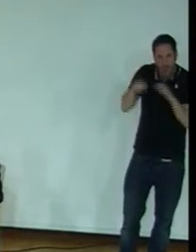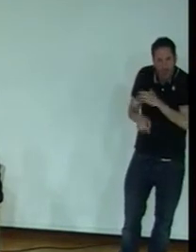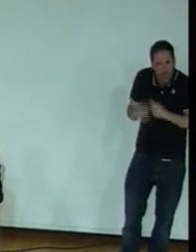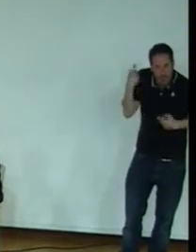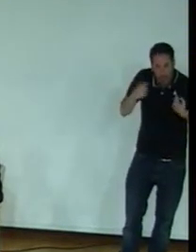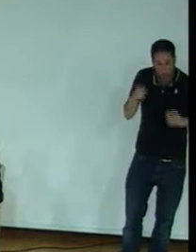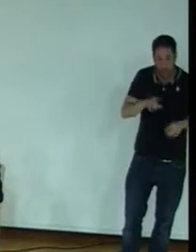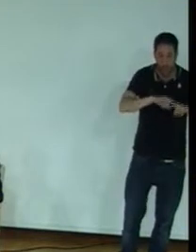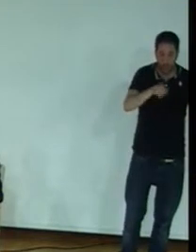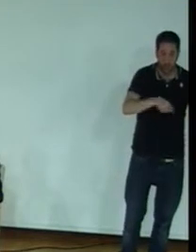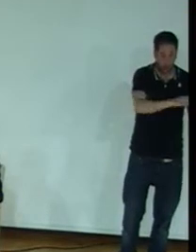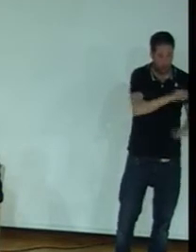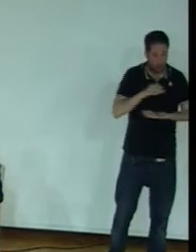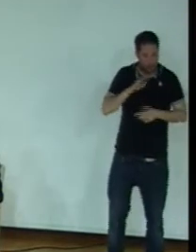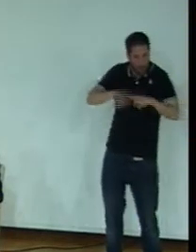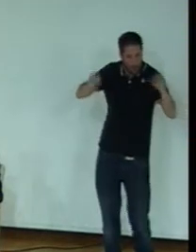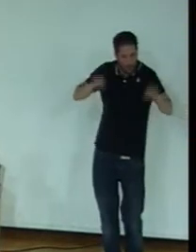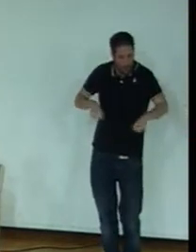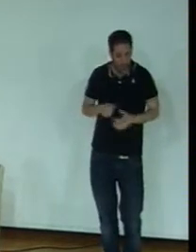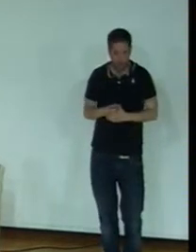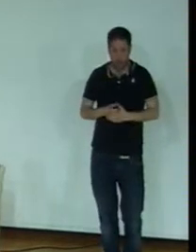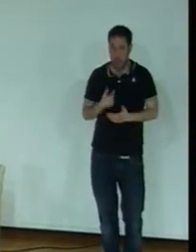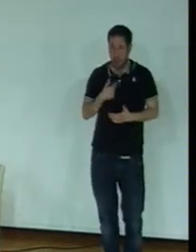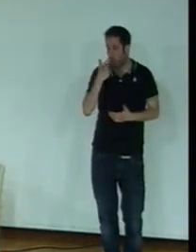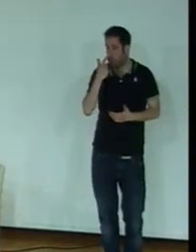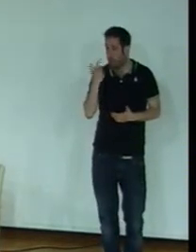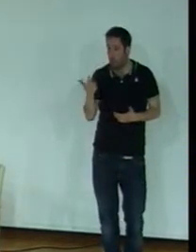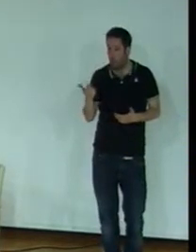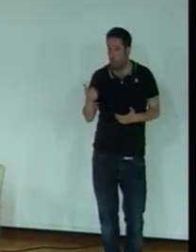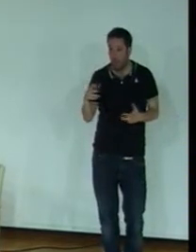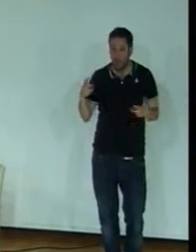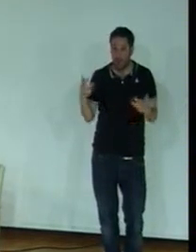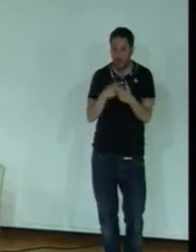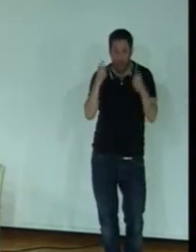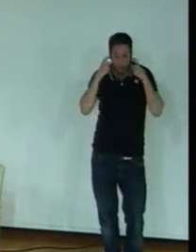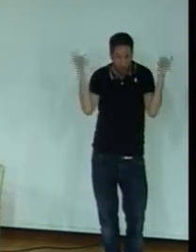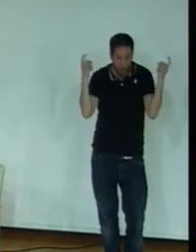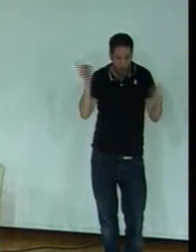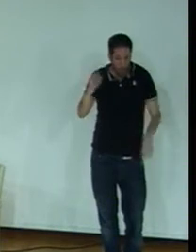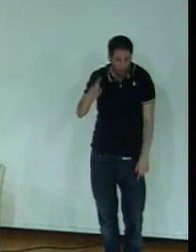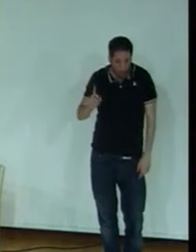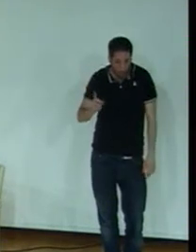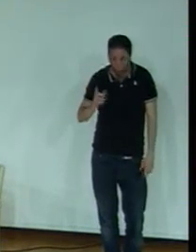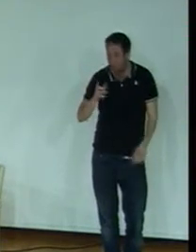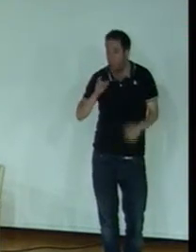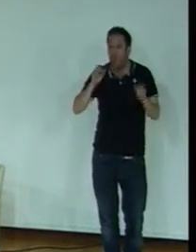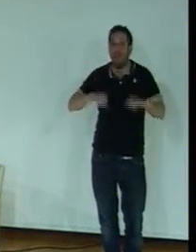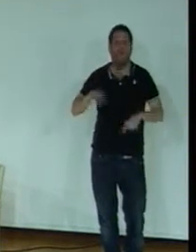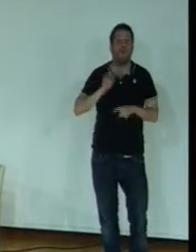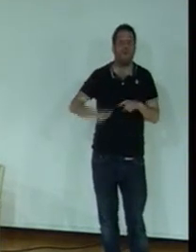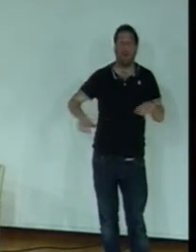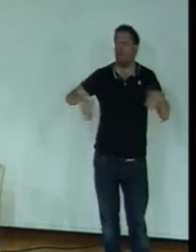budget, je le fais, et j'ai même pas l'impression que ça soit si coûteux que ça. C'est pas effectivement un truc que je peux faire